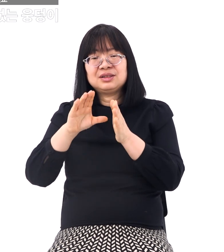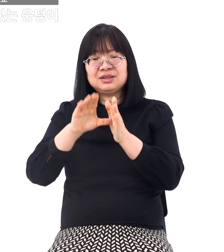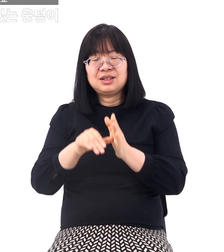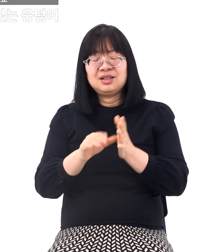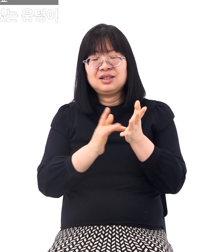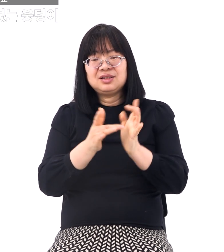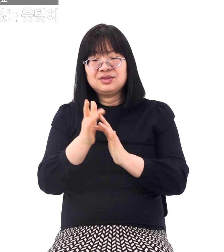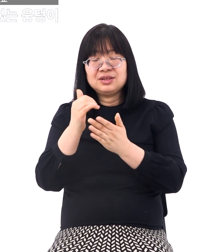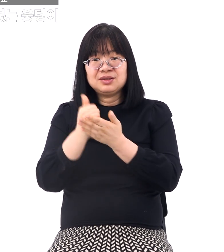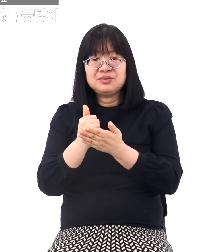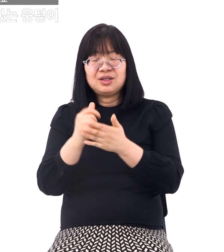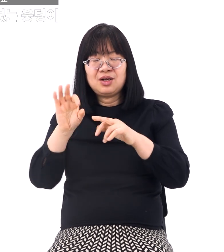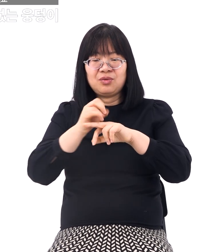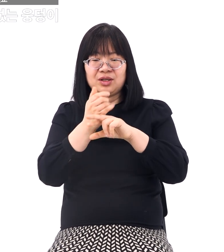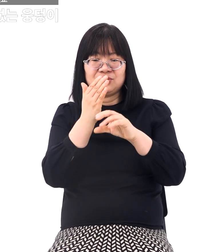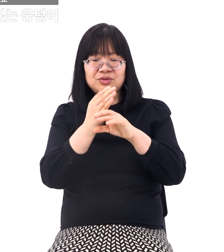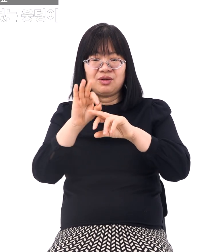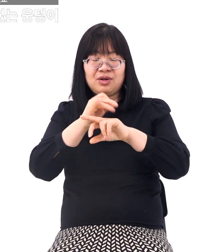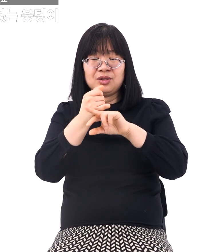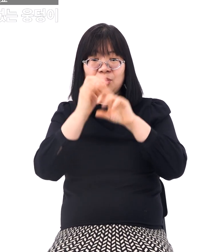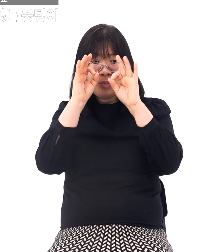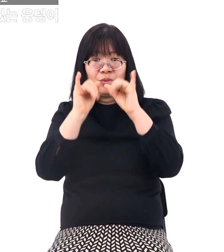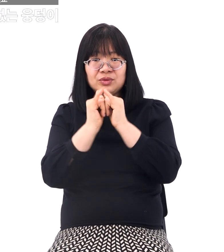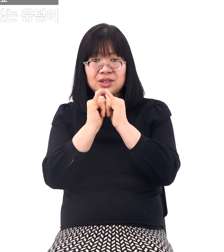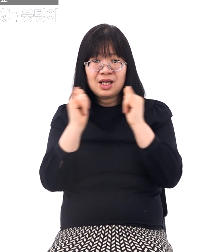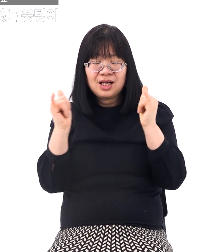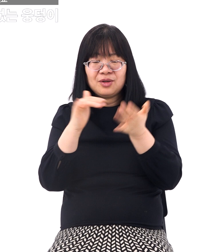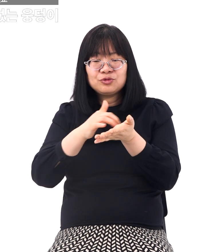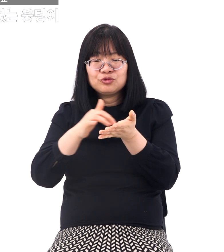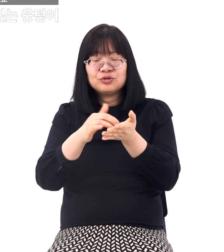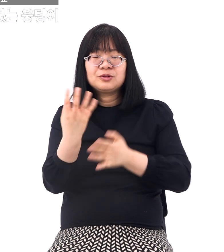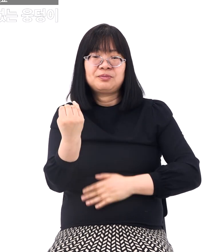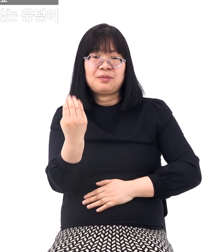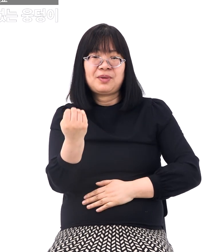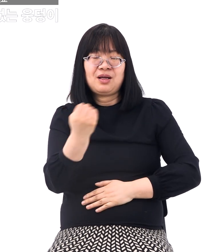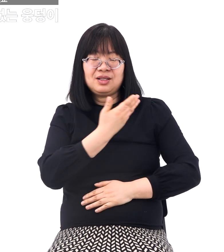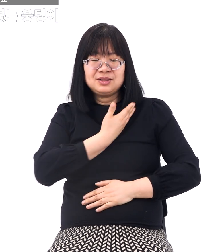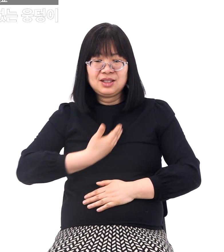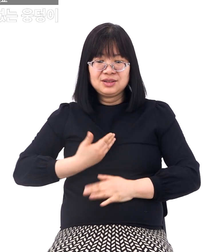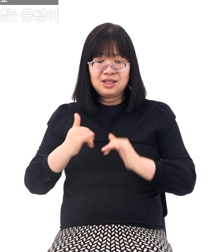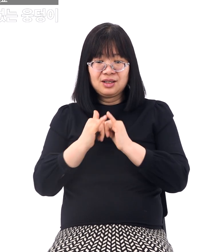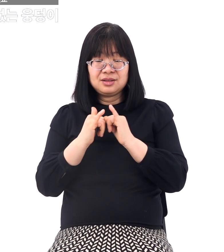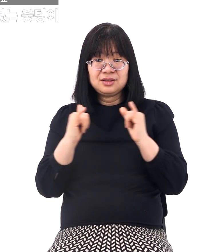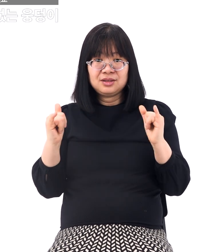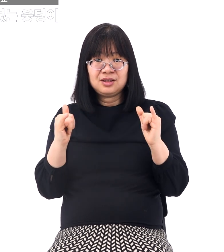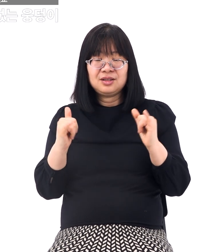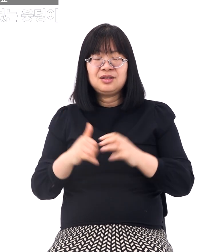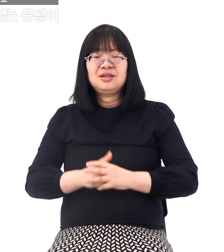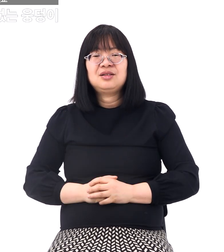예수님을 왕 중의 왕으로 본 사람이 몇 명이나 있어요. 제자들마저도